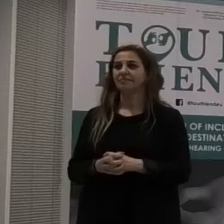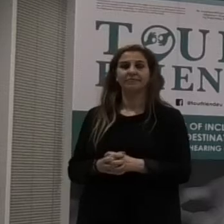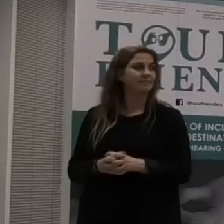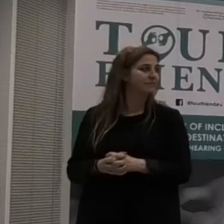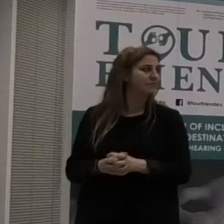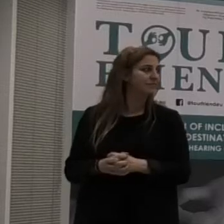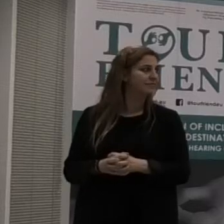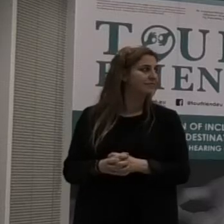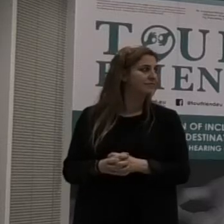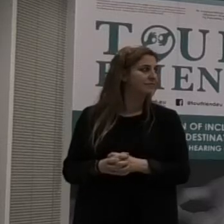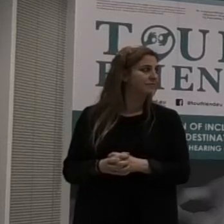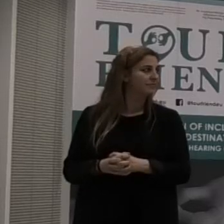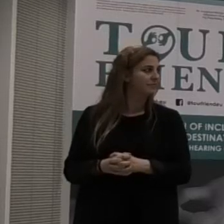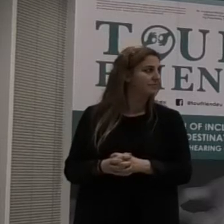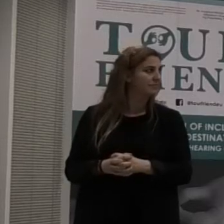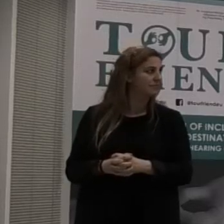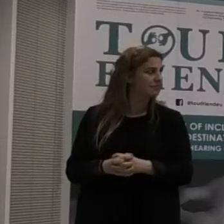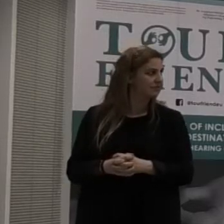Οπότε, βάζω το βιντεάκι.